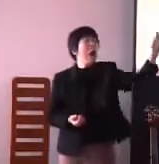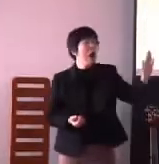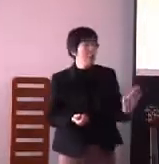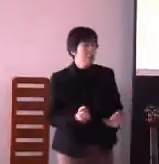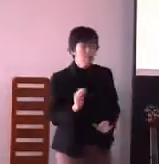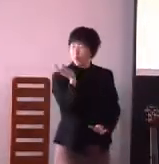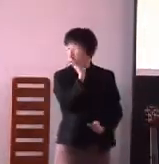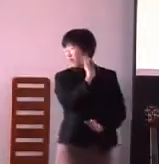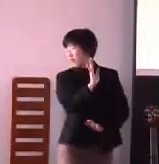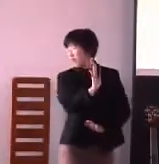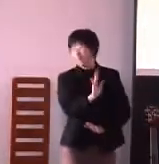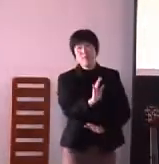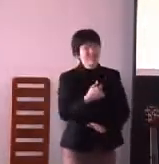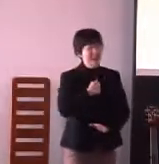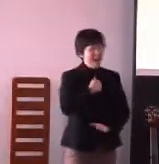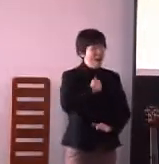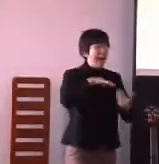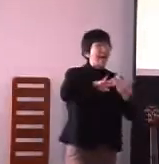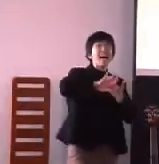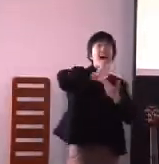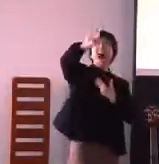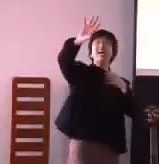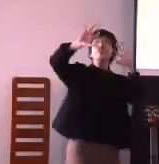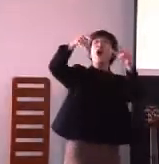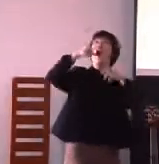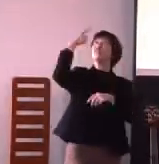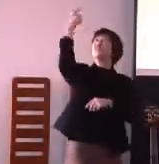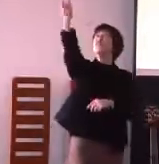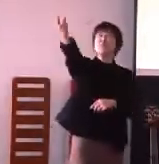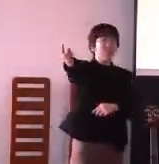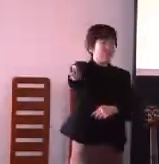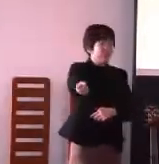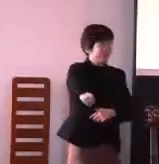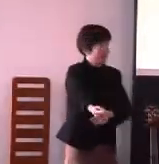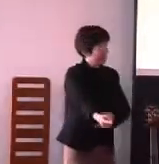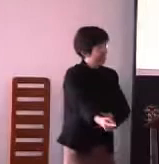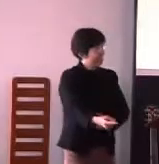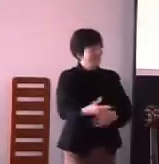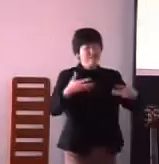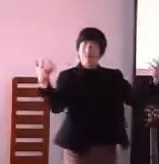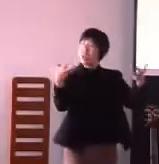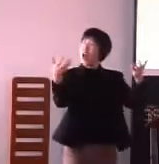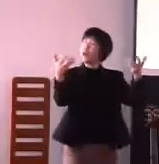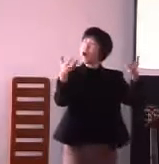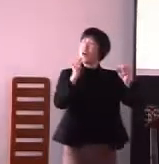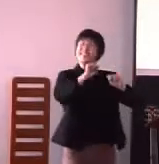自分の希望は大きいんですね。外国に目指してらしたんですね。外国に行きたい